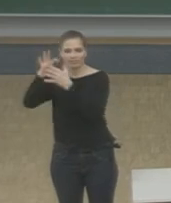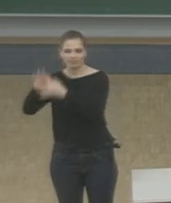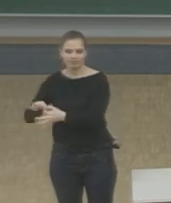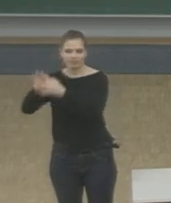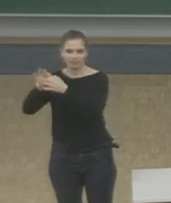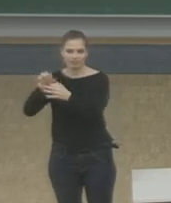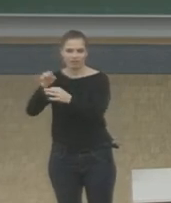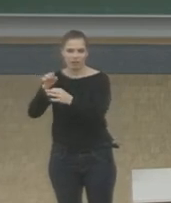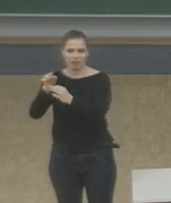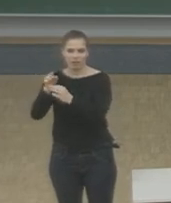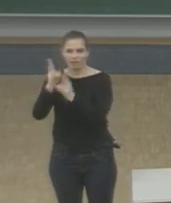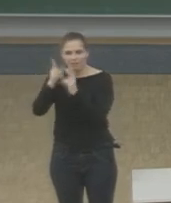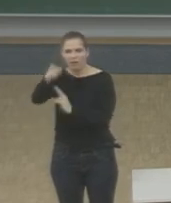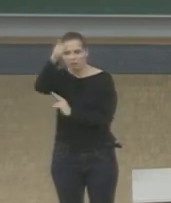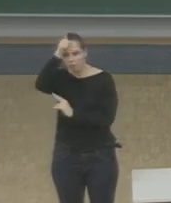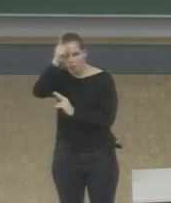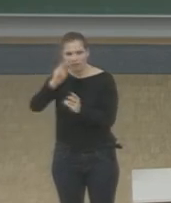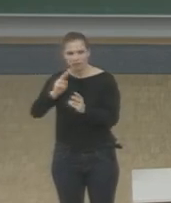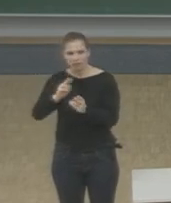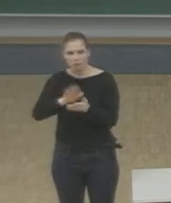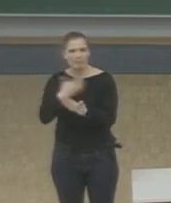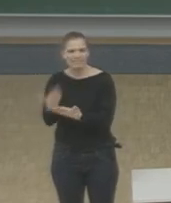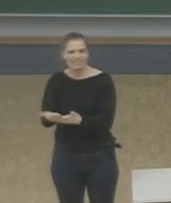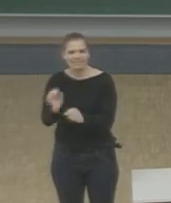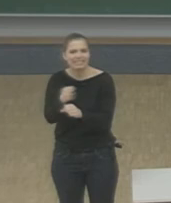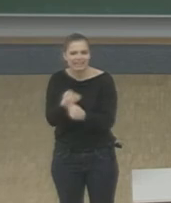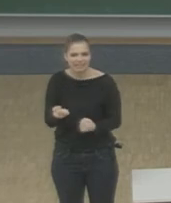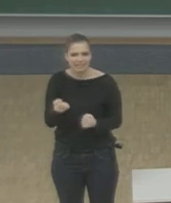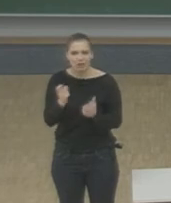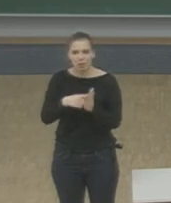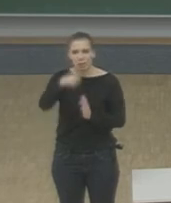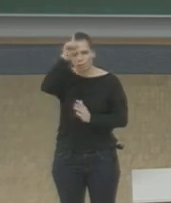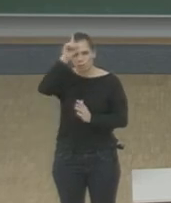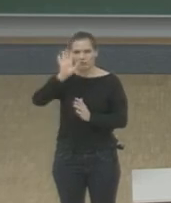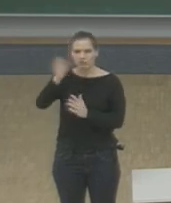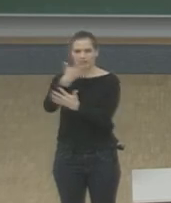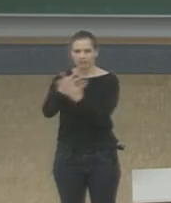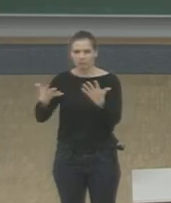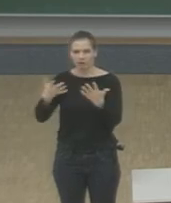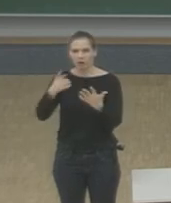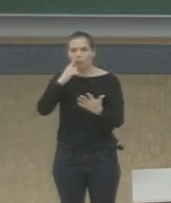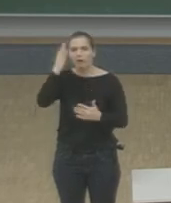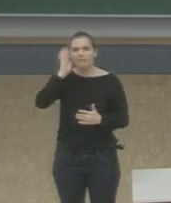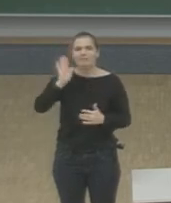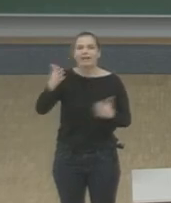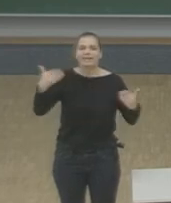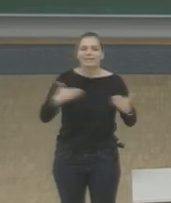sich eben nicht so gut ins Deutsche übersetzen lässt, weil die deutsche Sprache ursprünglich nur sein Gegenteil kennt.